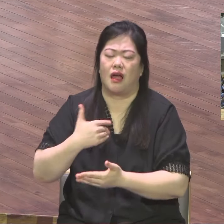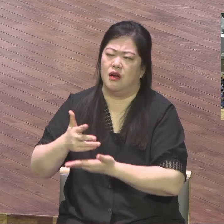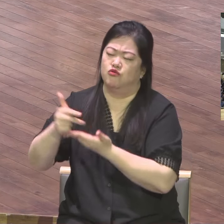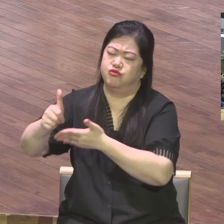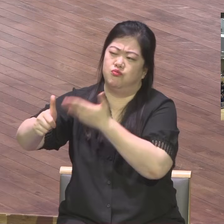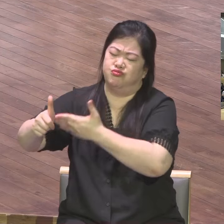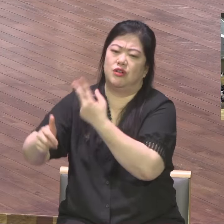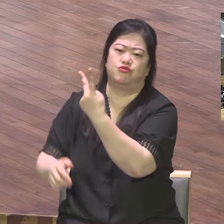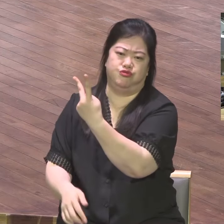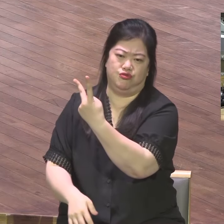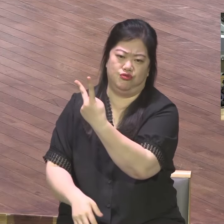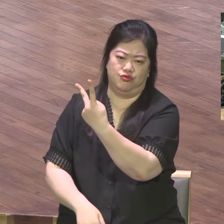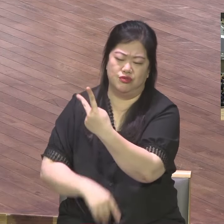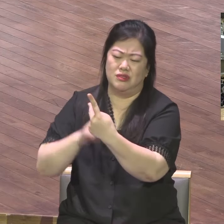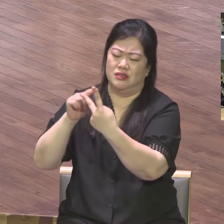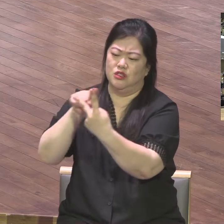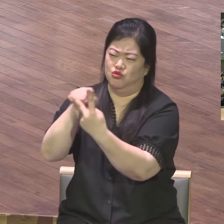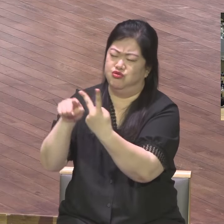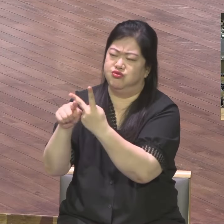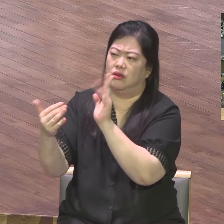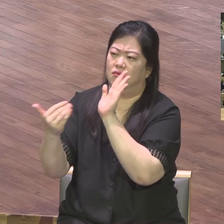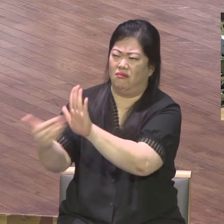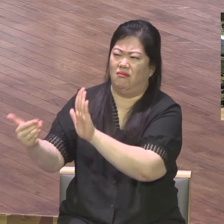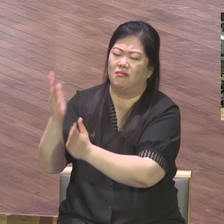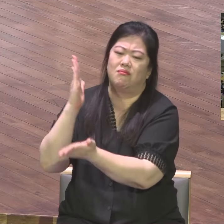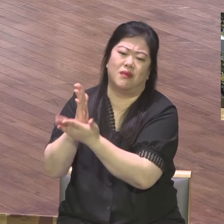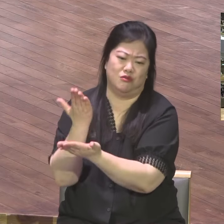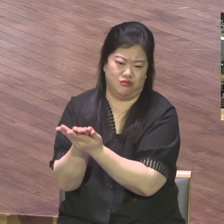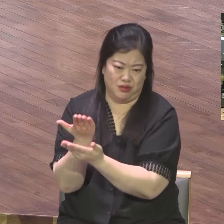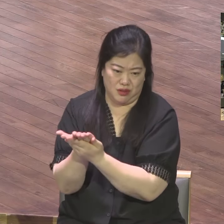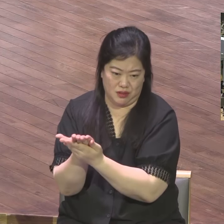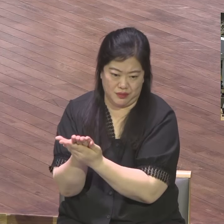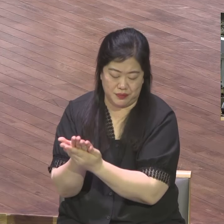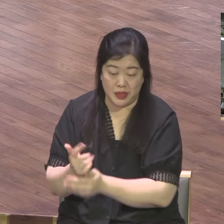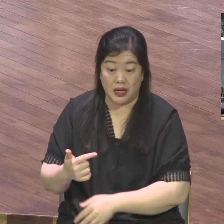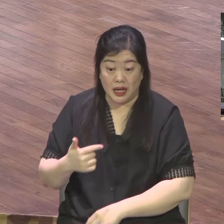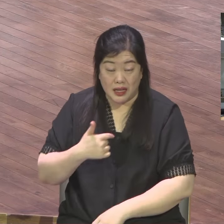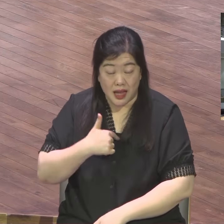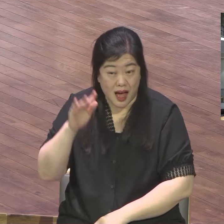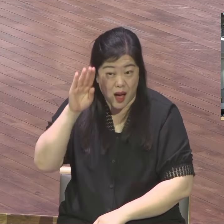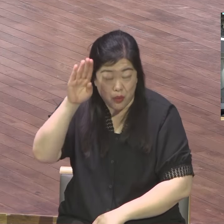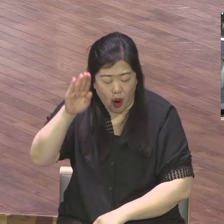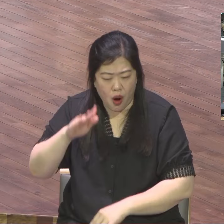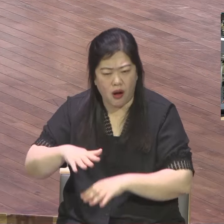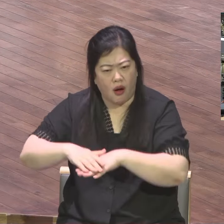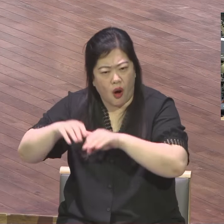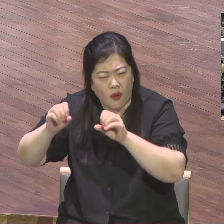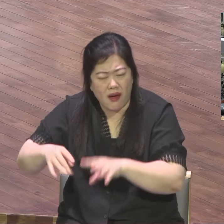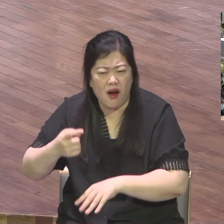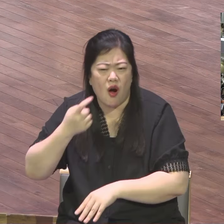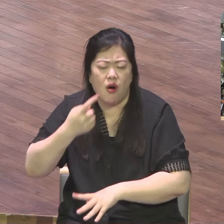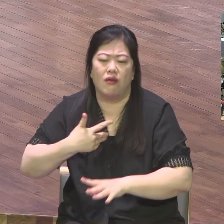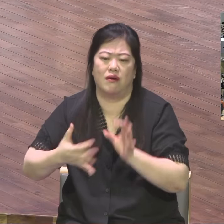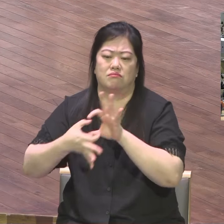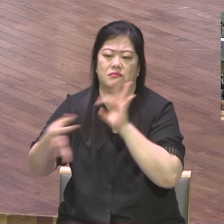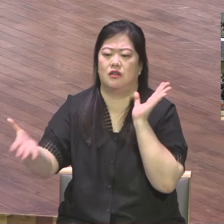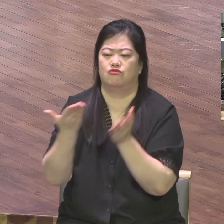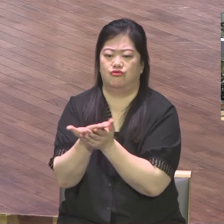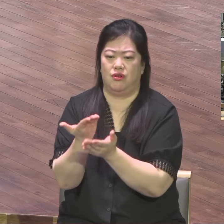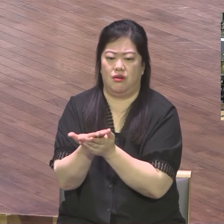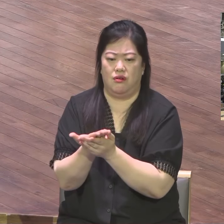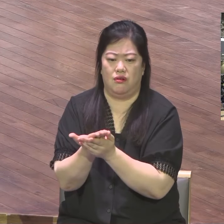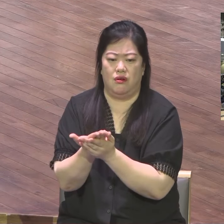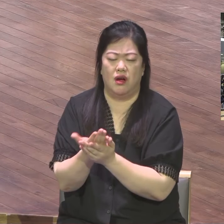죽기 전에 내게 거절하지 마시옵소서. 곧 헛된 것과 거짓말을 내게서 멀리하옵시며 나를